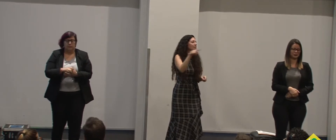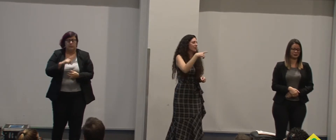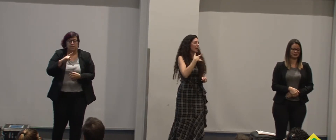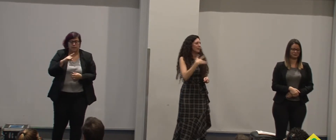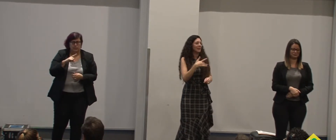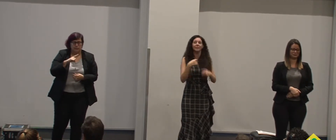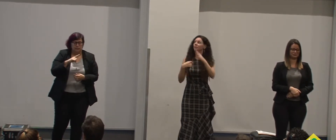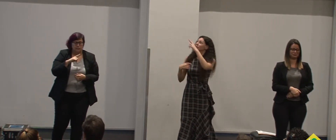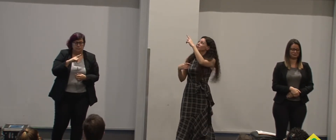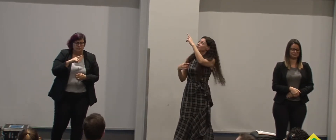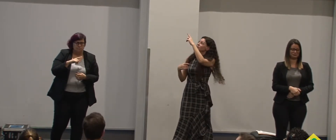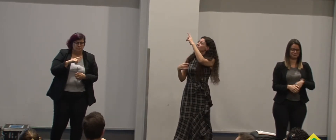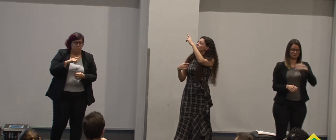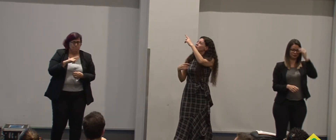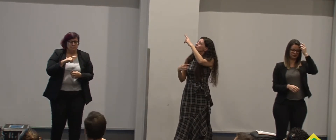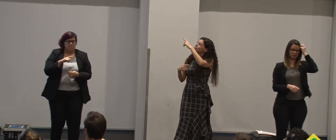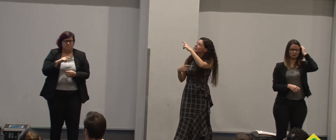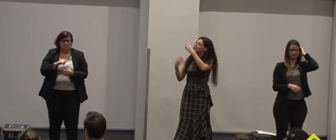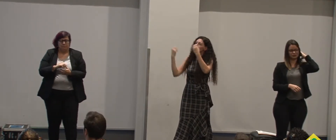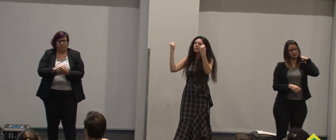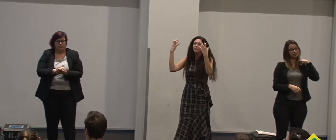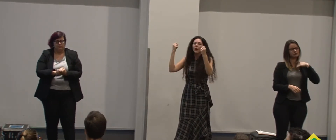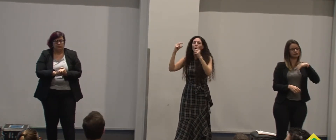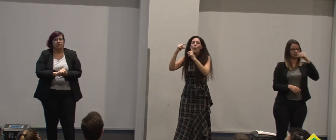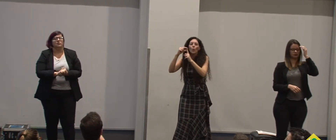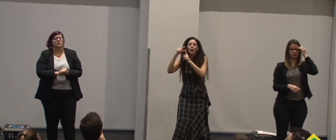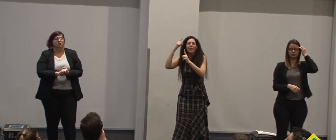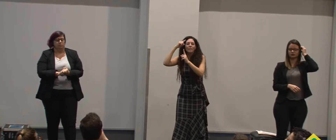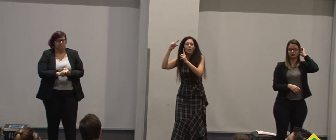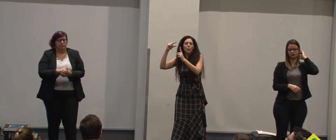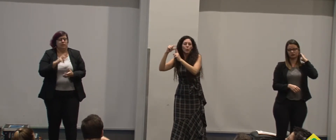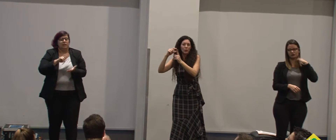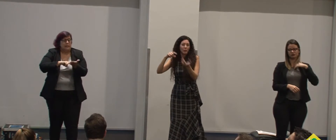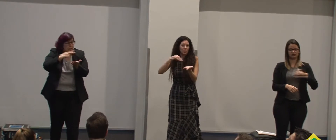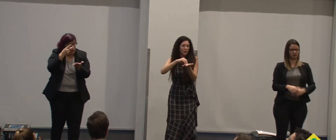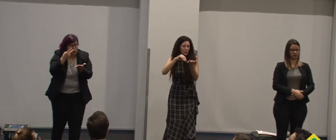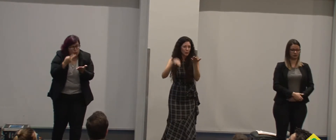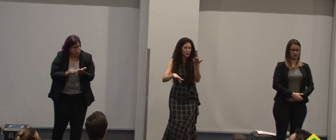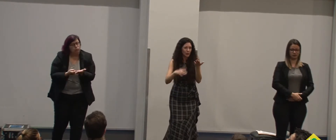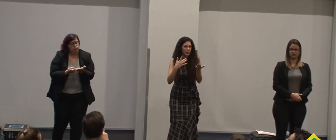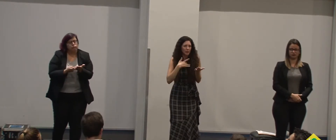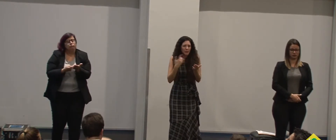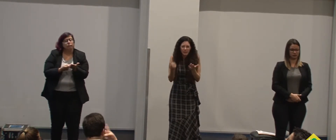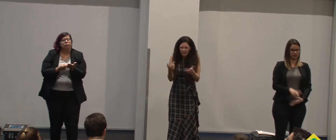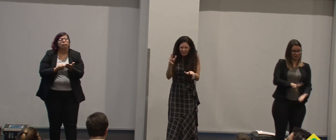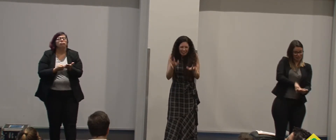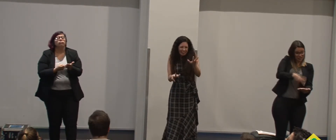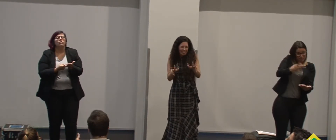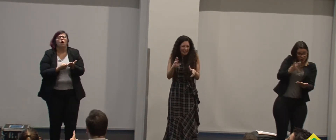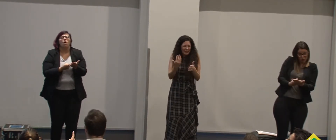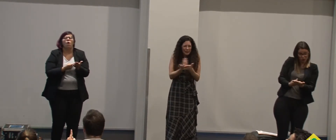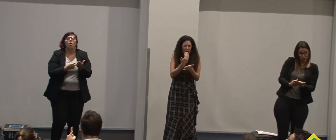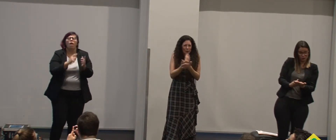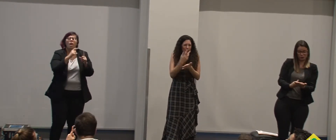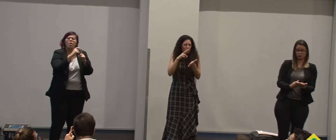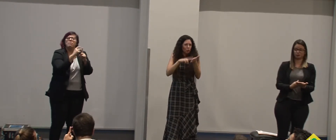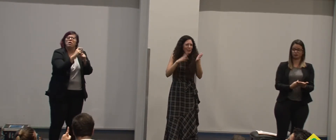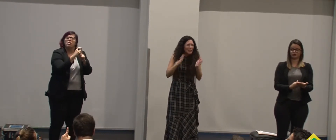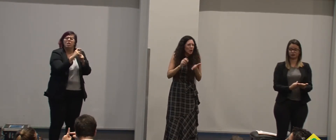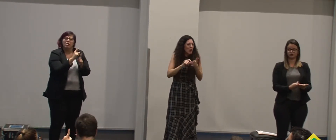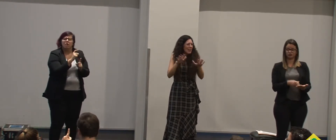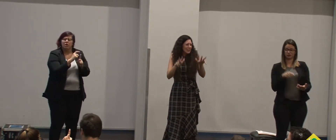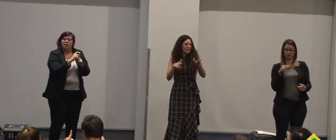Também vai ter um momento de tradução, que pode ser uma tradução literal, né, o sinal para